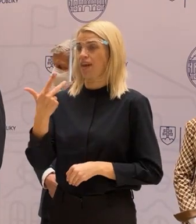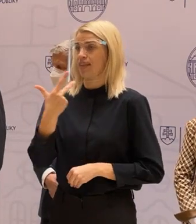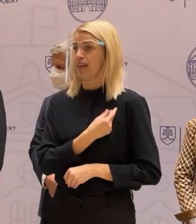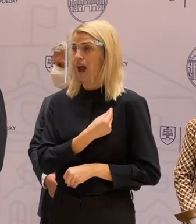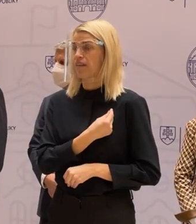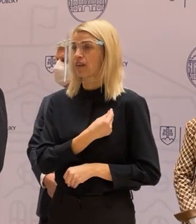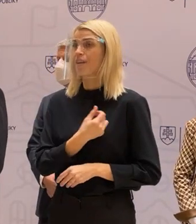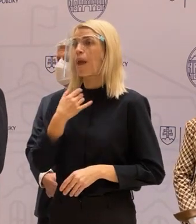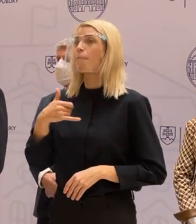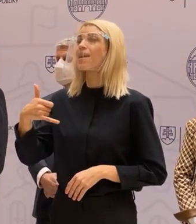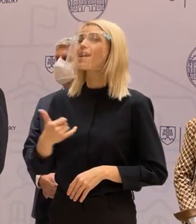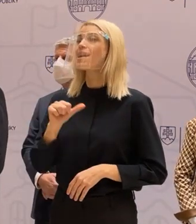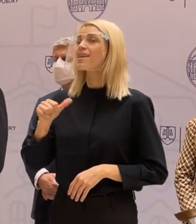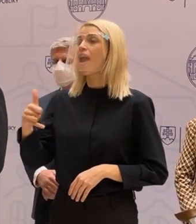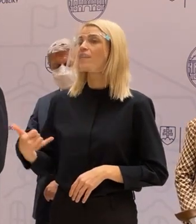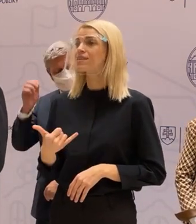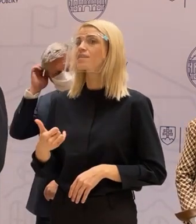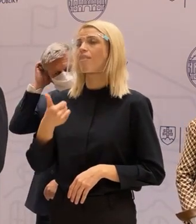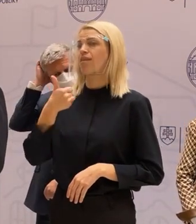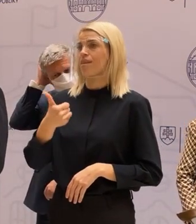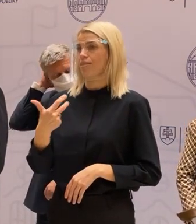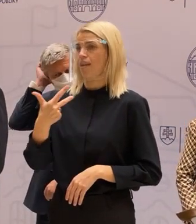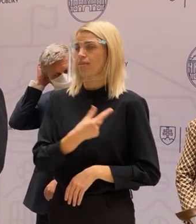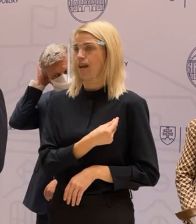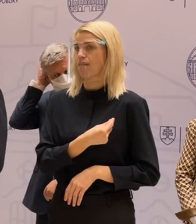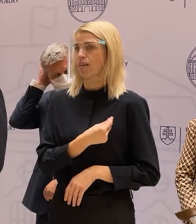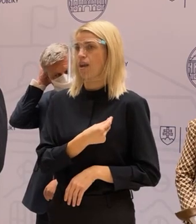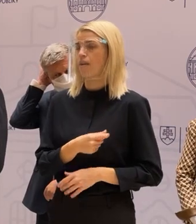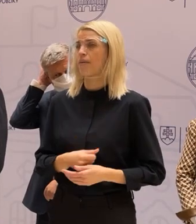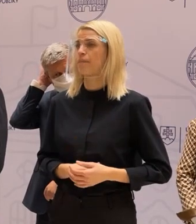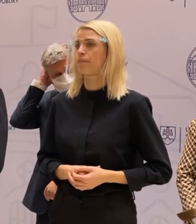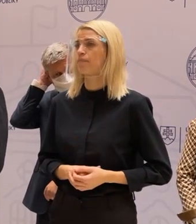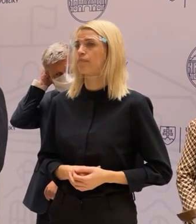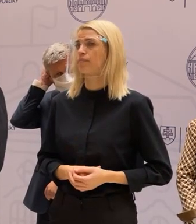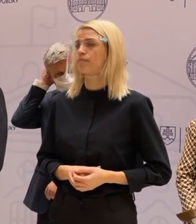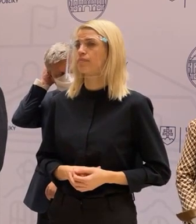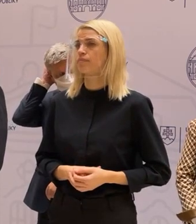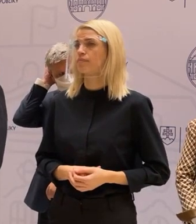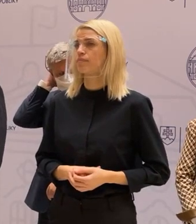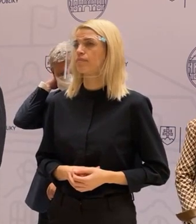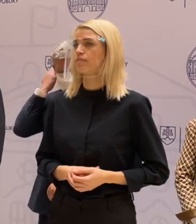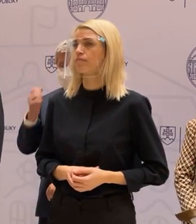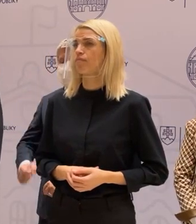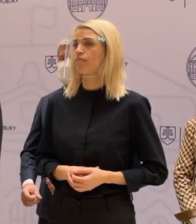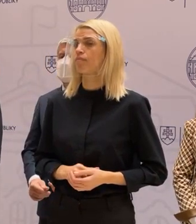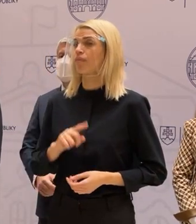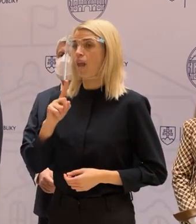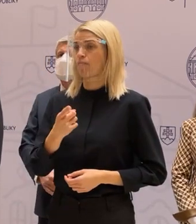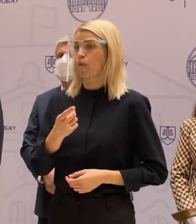prípade Janssenu jednou dávkou, čiže to štandardný protokol očkovací, s tým, že